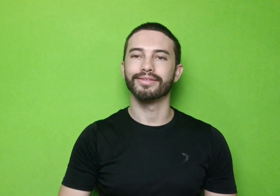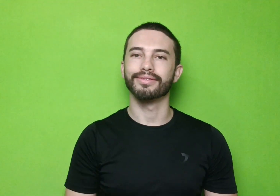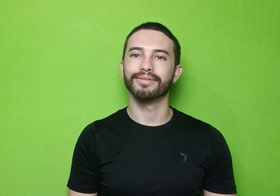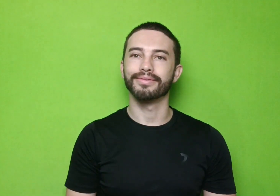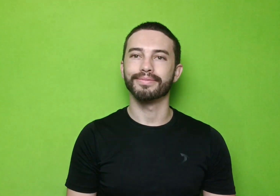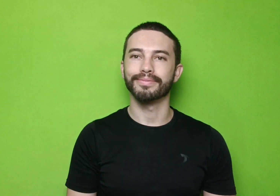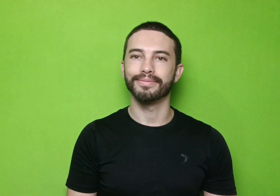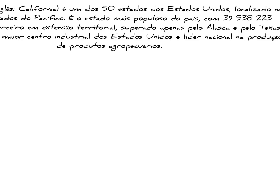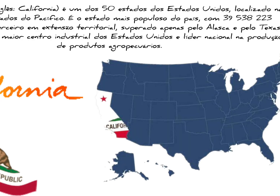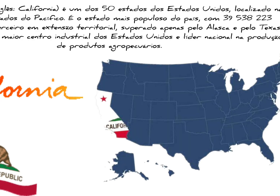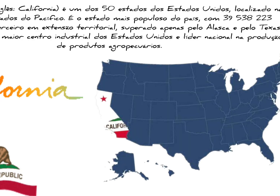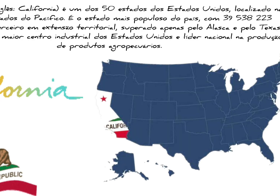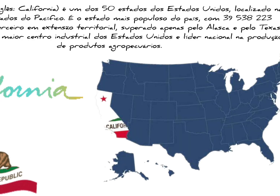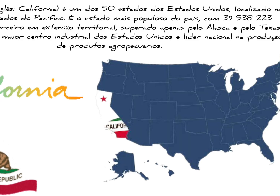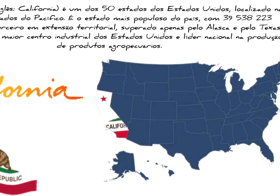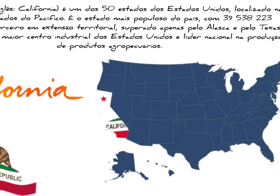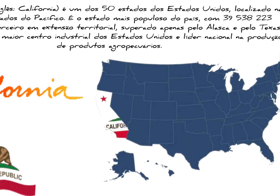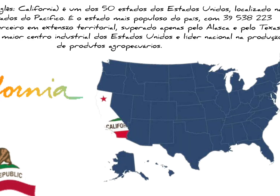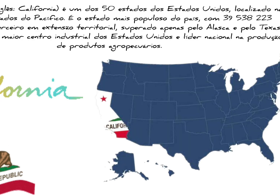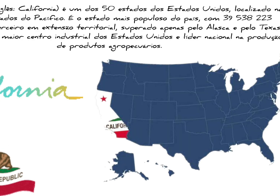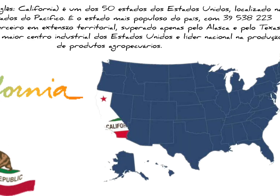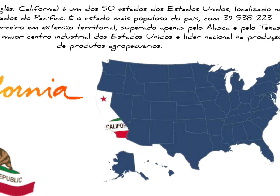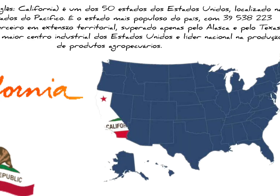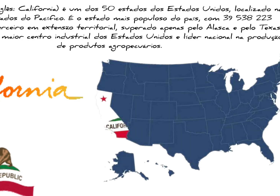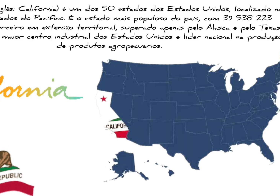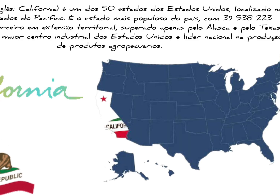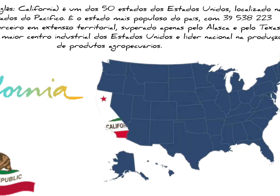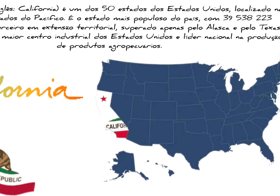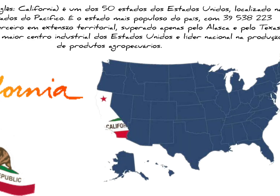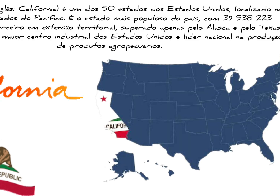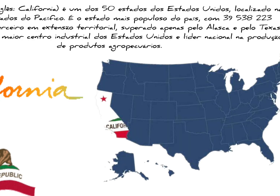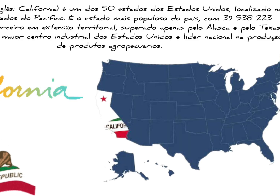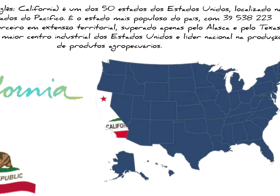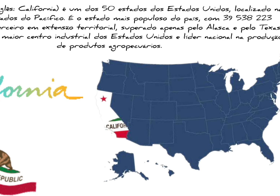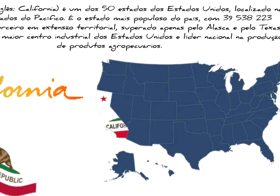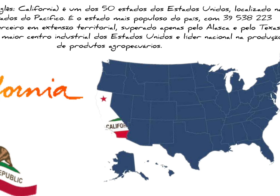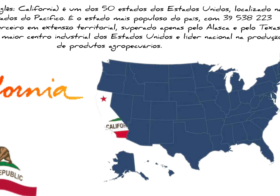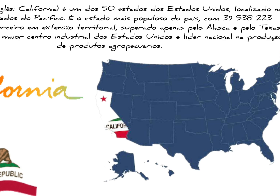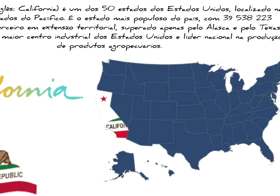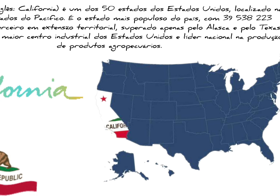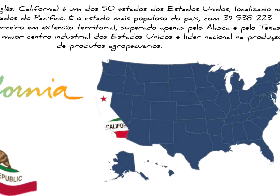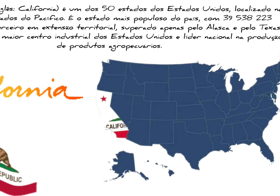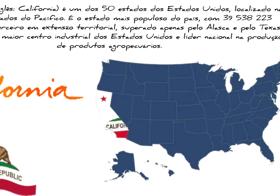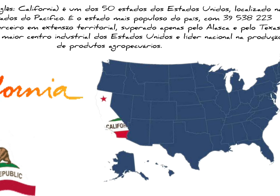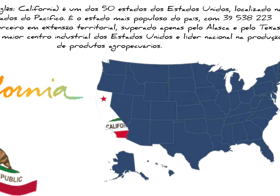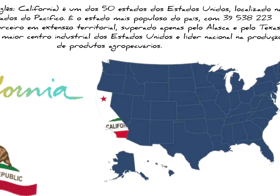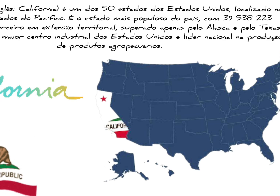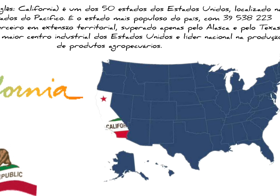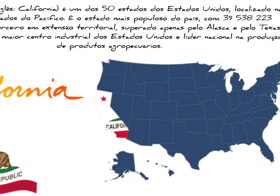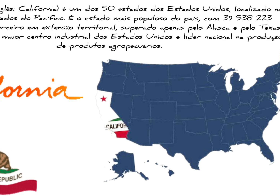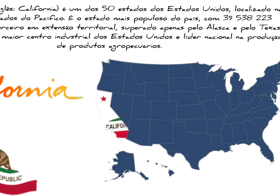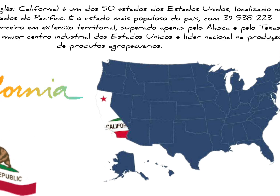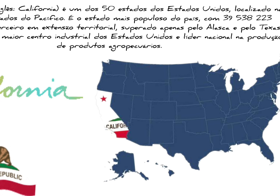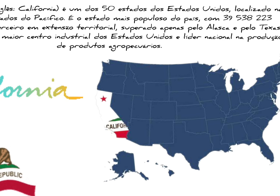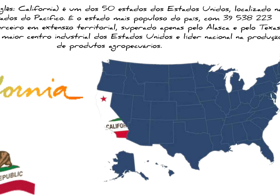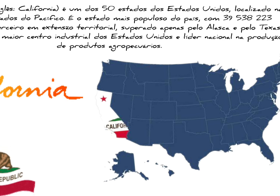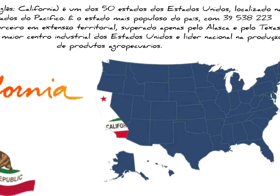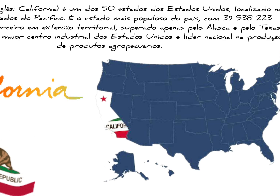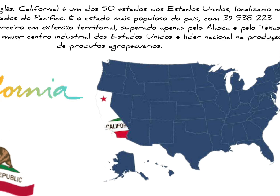Califórnia é um dos 50 estados dos Estados Unidos, localizado na região dos Estados do